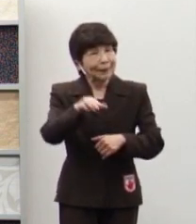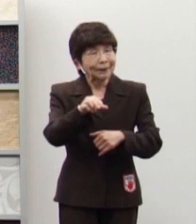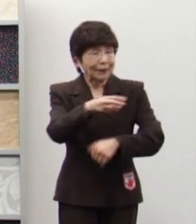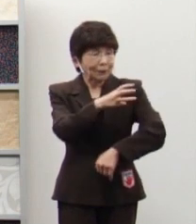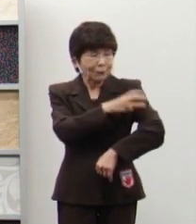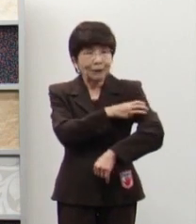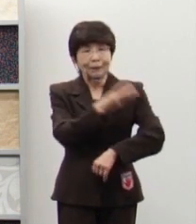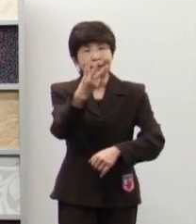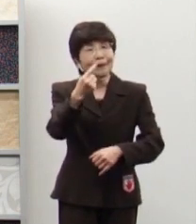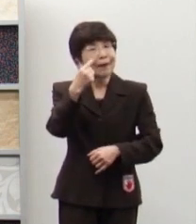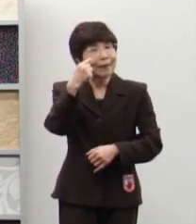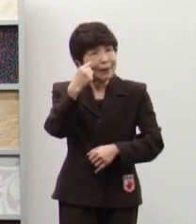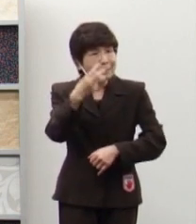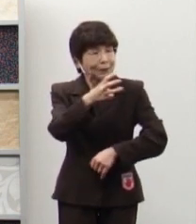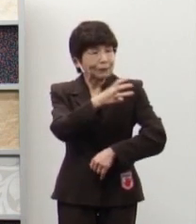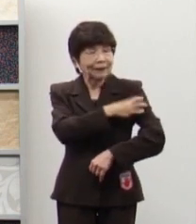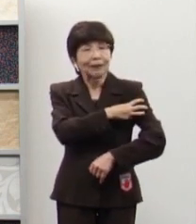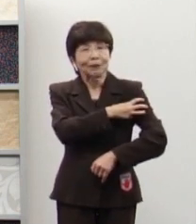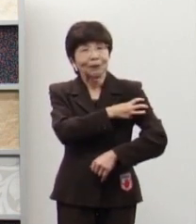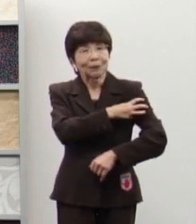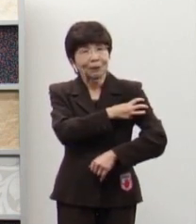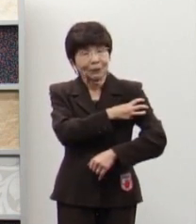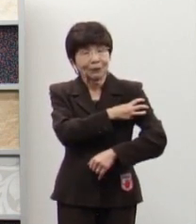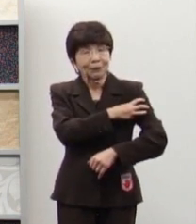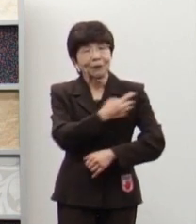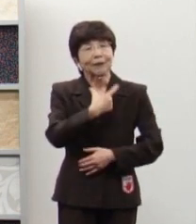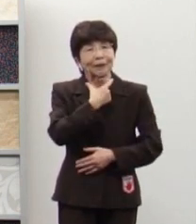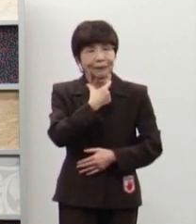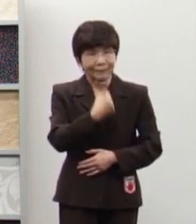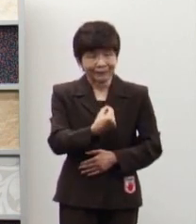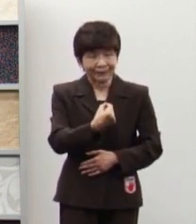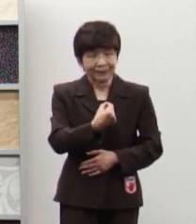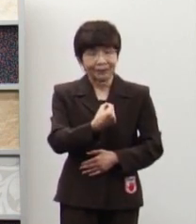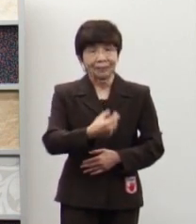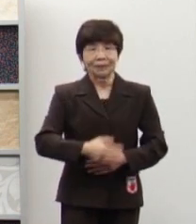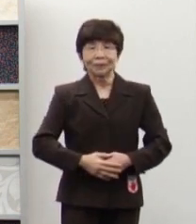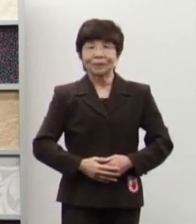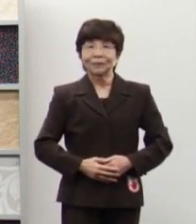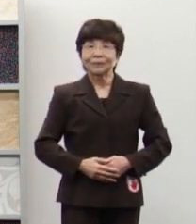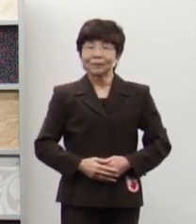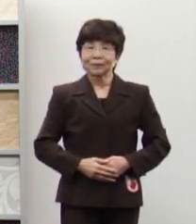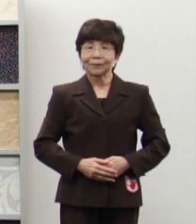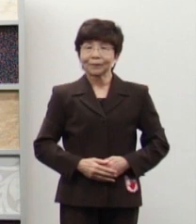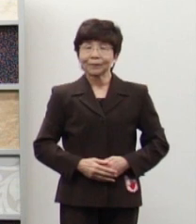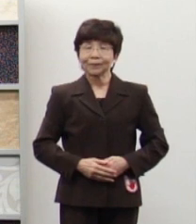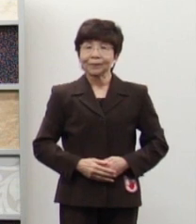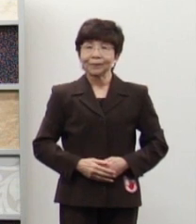の接種をしていただけるようにしていきたいと思います。